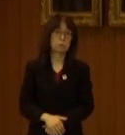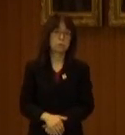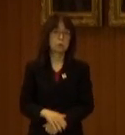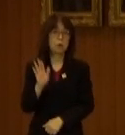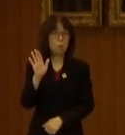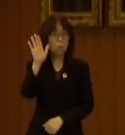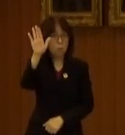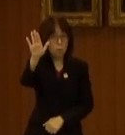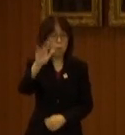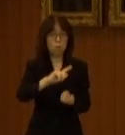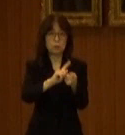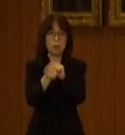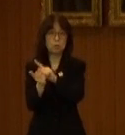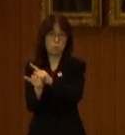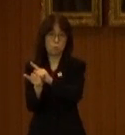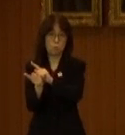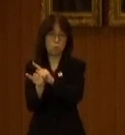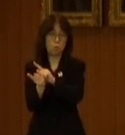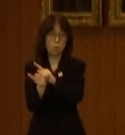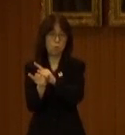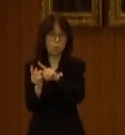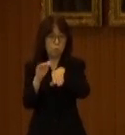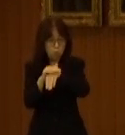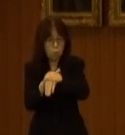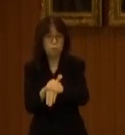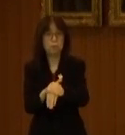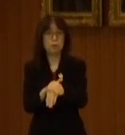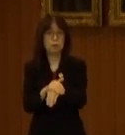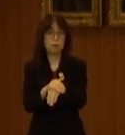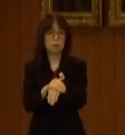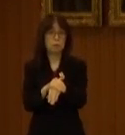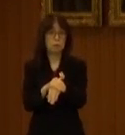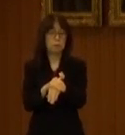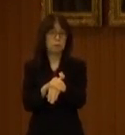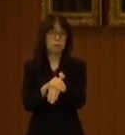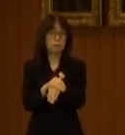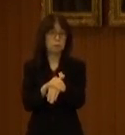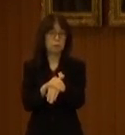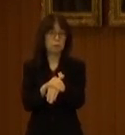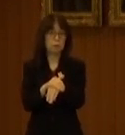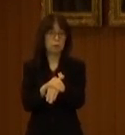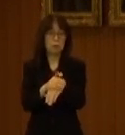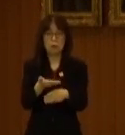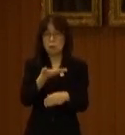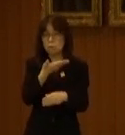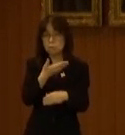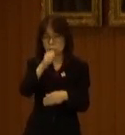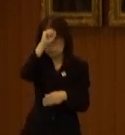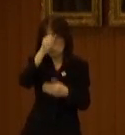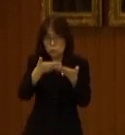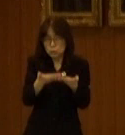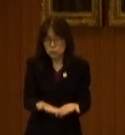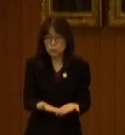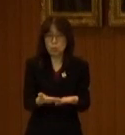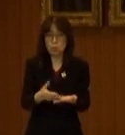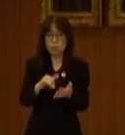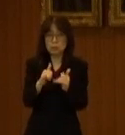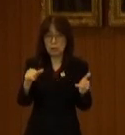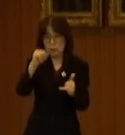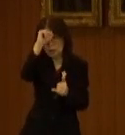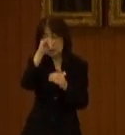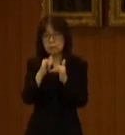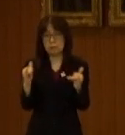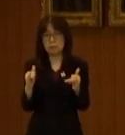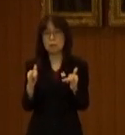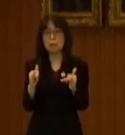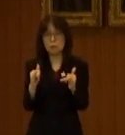今後の対応といたしましてでありますけれども、重症者患者を最